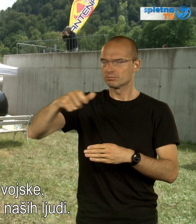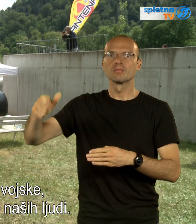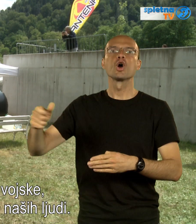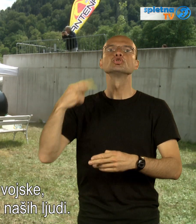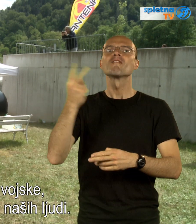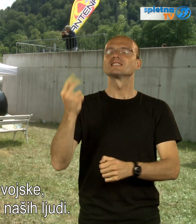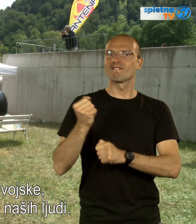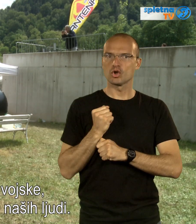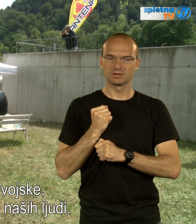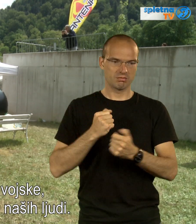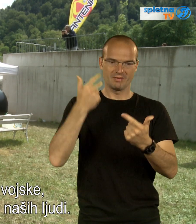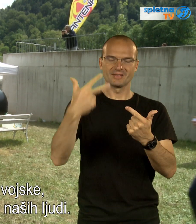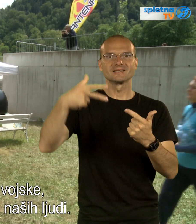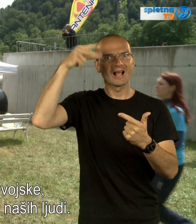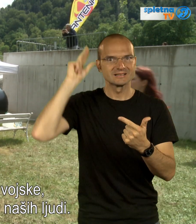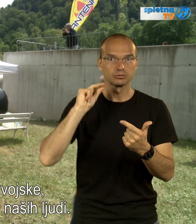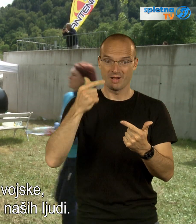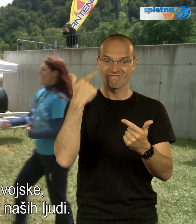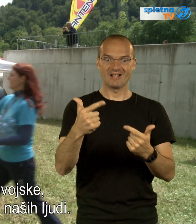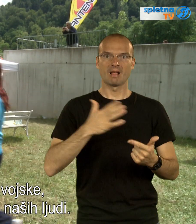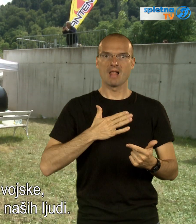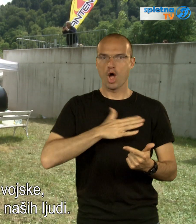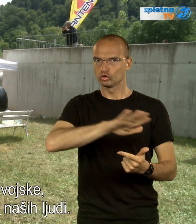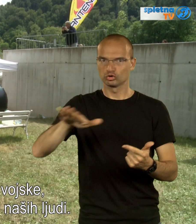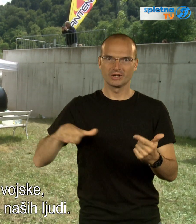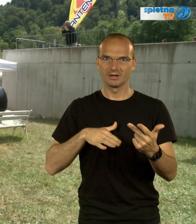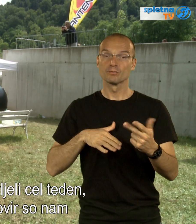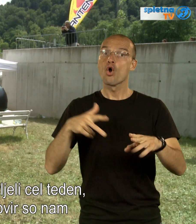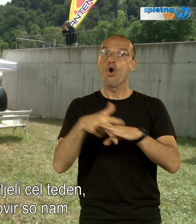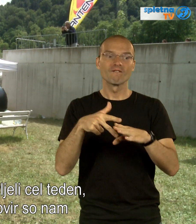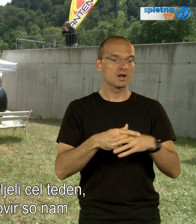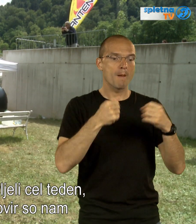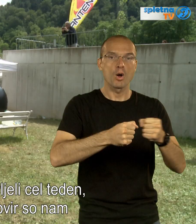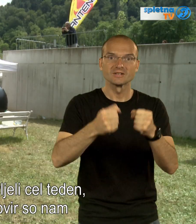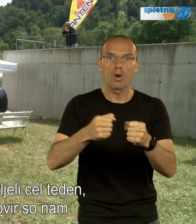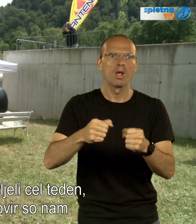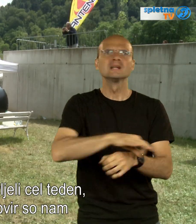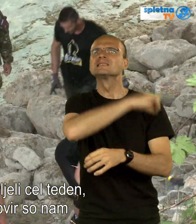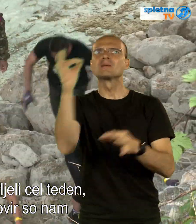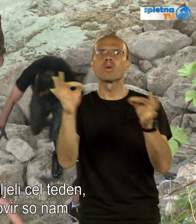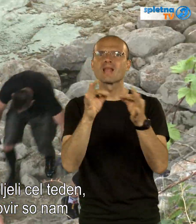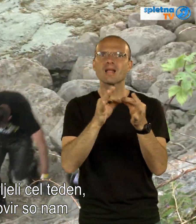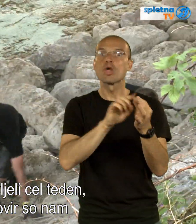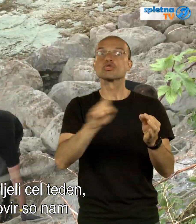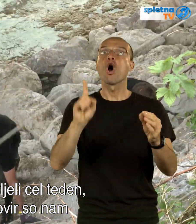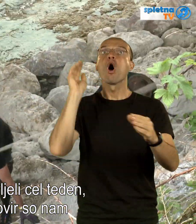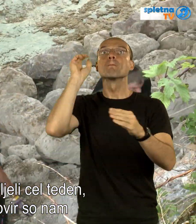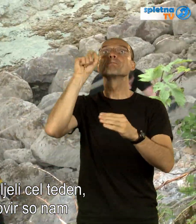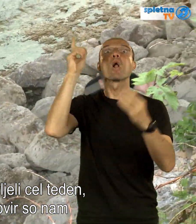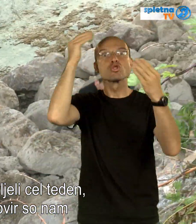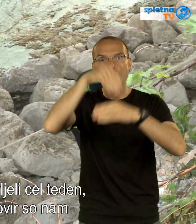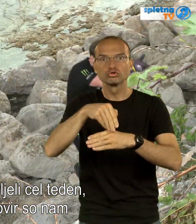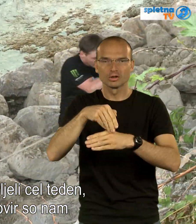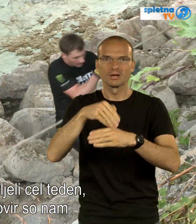Slovenske vojske, 30 gasilcev, 20 naših ljudi. Ovire smo pa postavljali kar cel teden, do polnoči, po